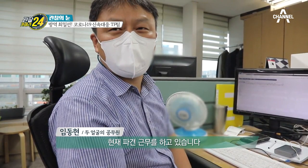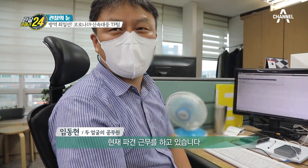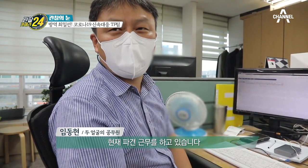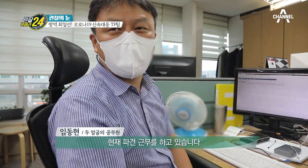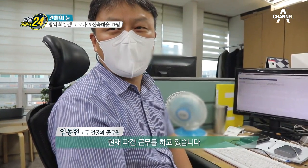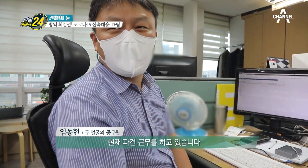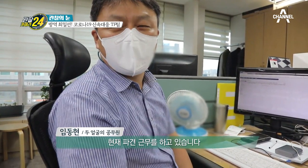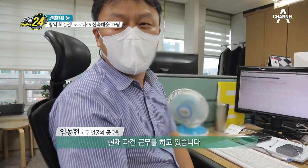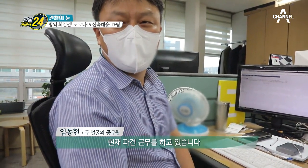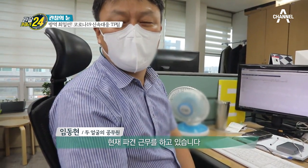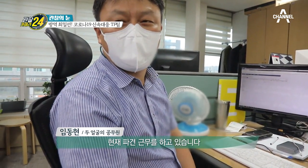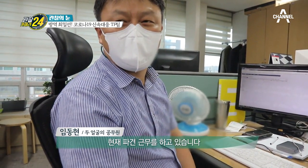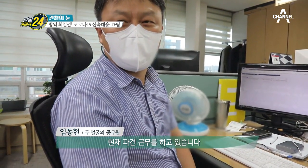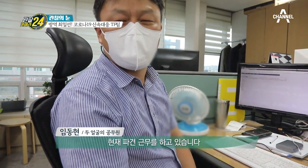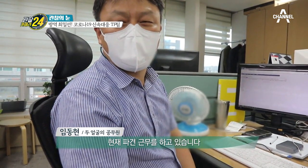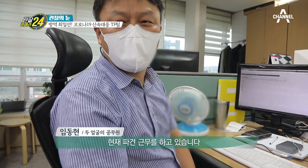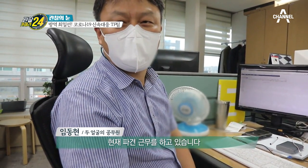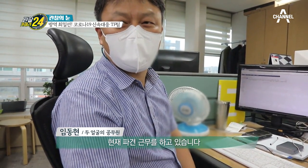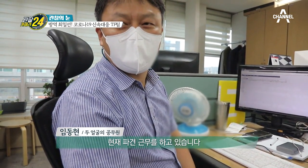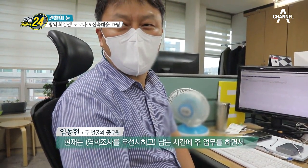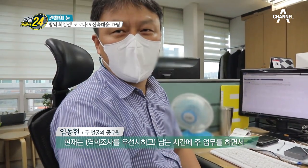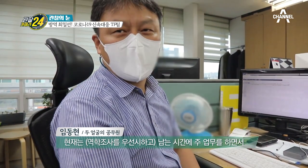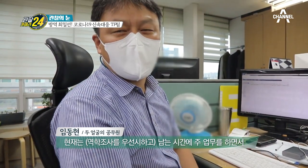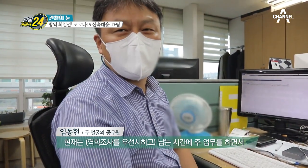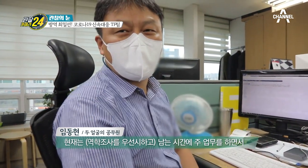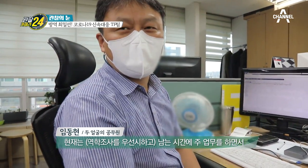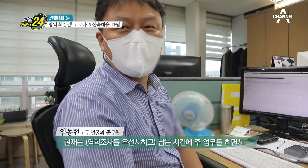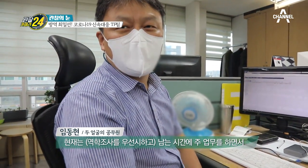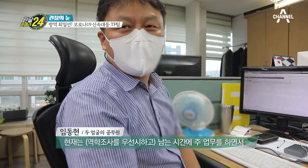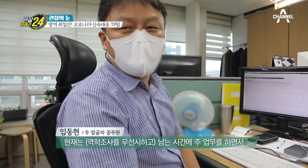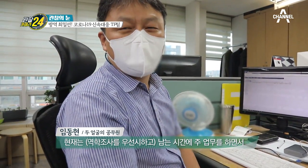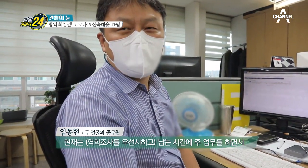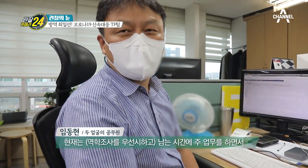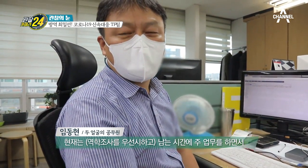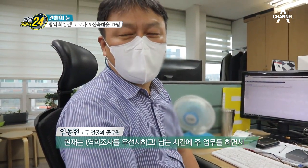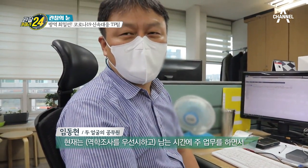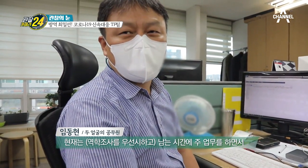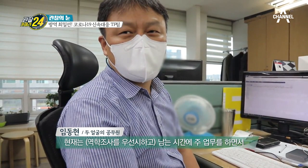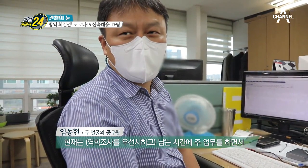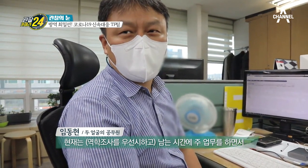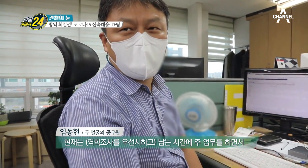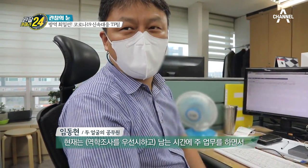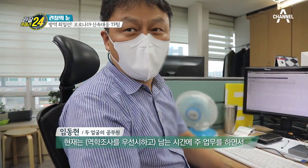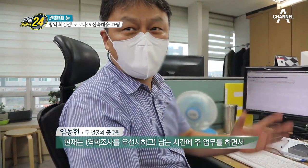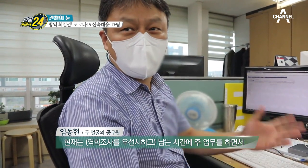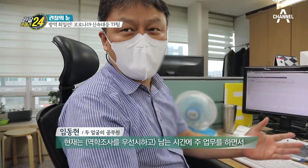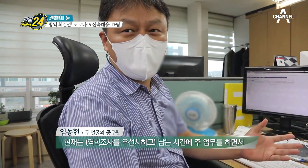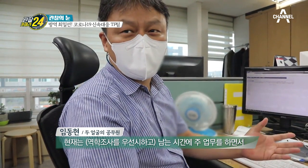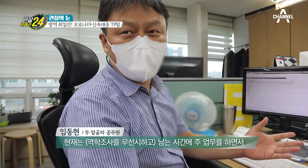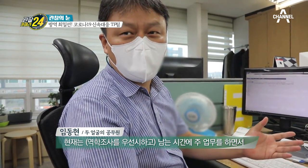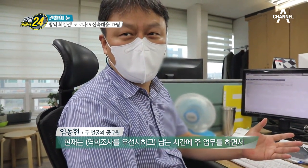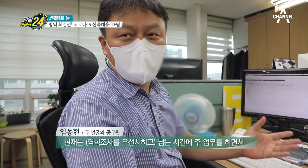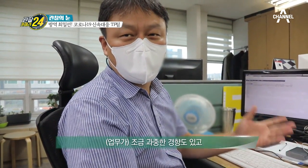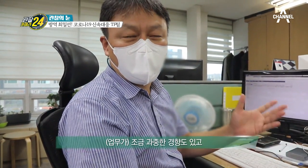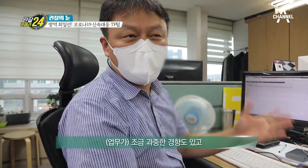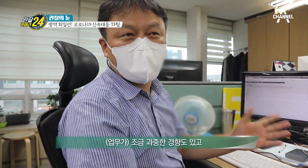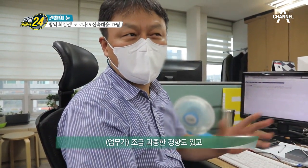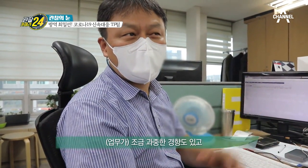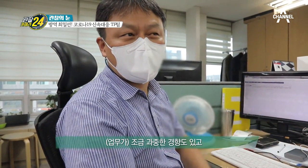해서 근무를 하고 있습니다. 그래서 현재는 남는 시간에 업무를 하면서 업무 시간,